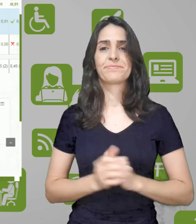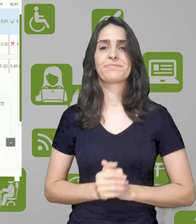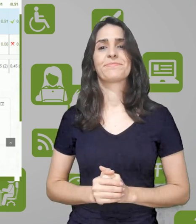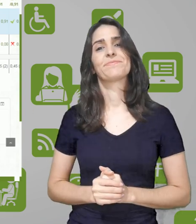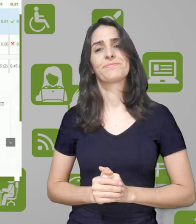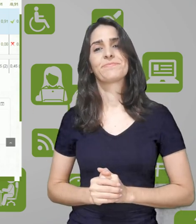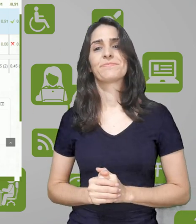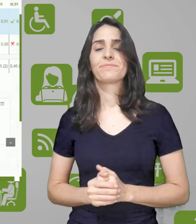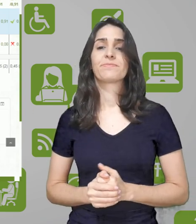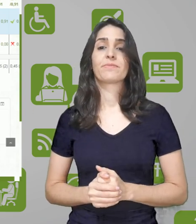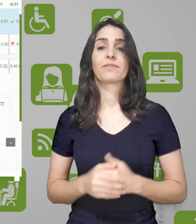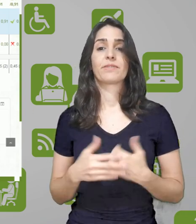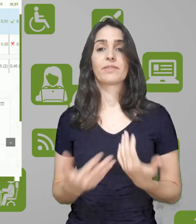é isso aí ó